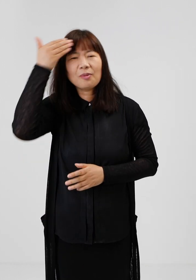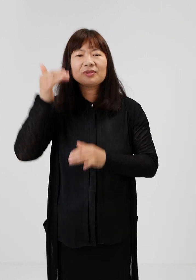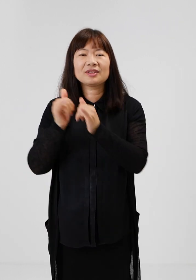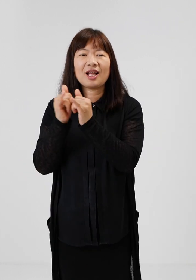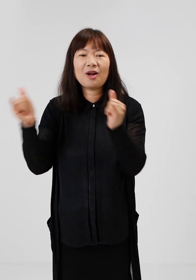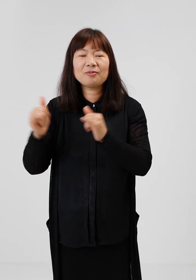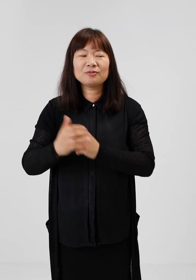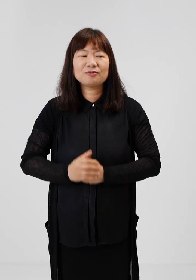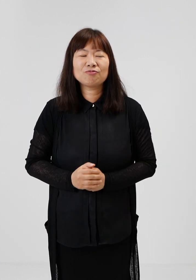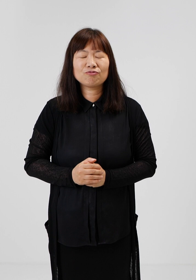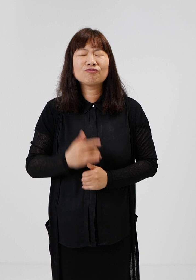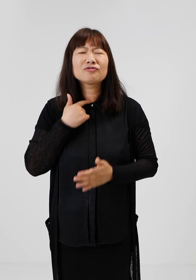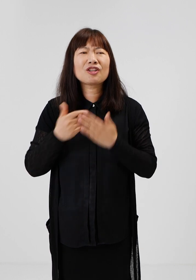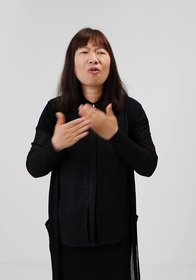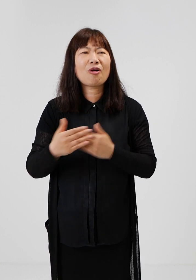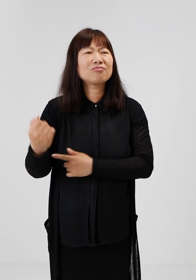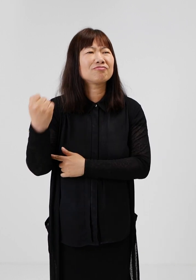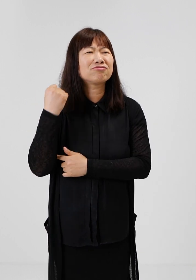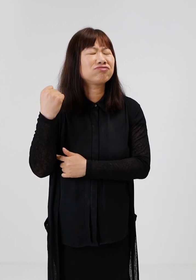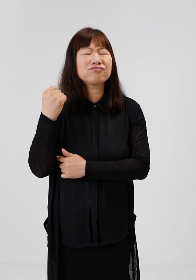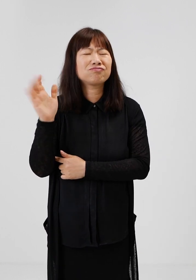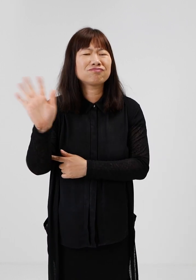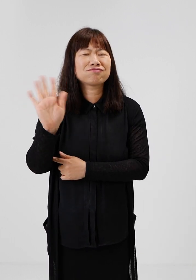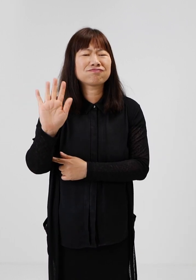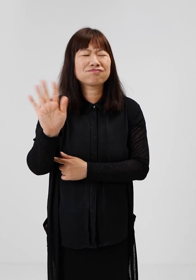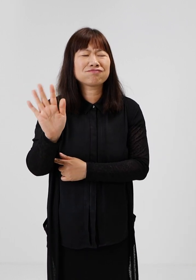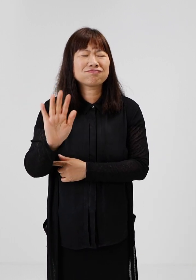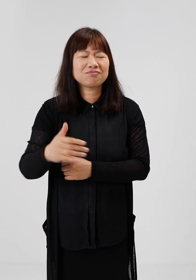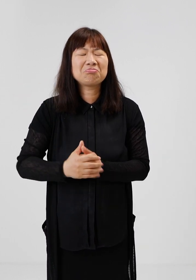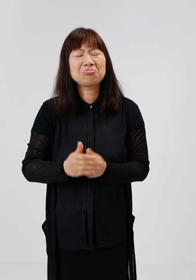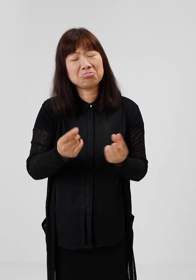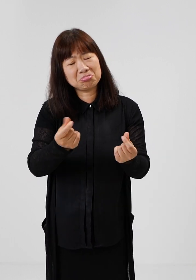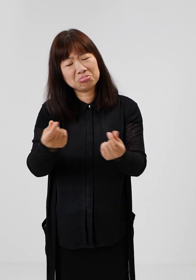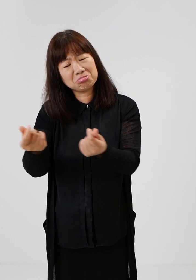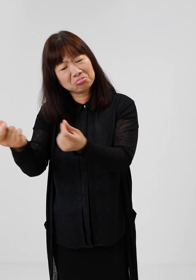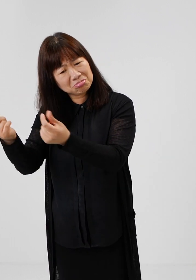뭐 스펙도 그냥 그래요. 여느 청년 비슷하게